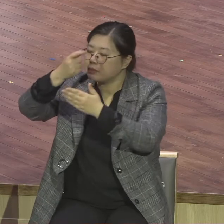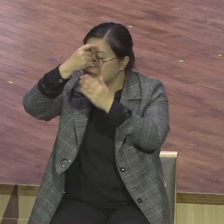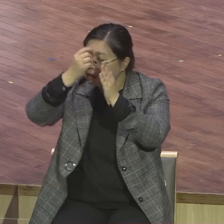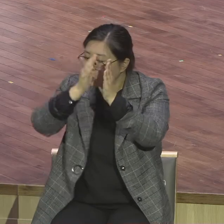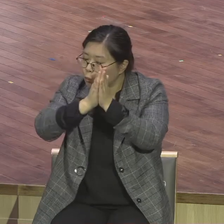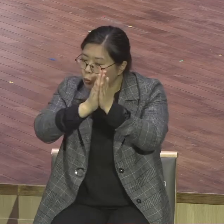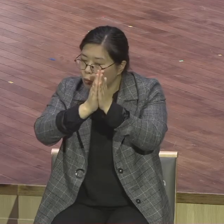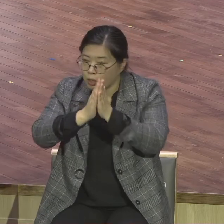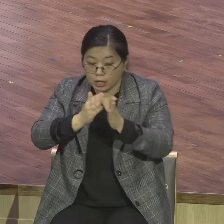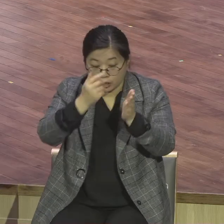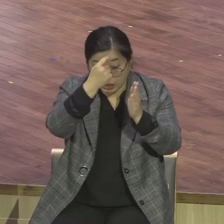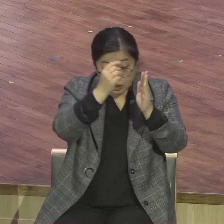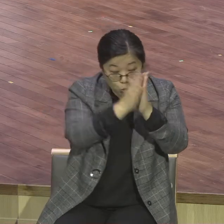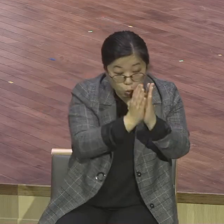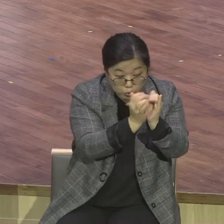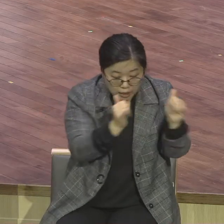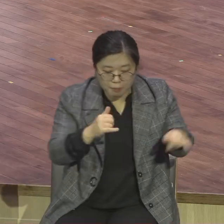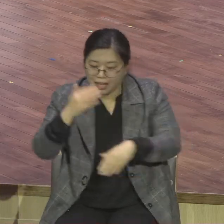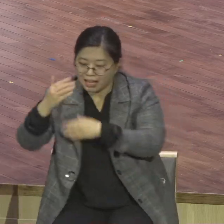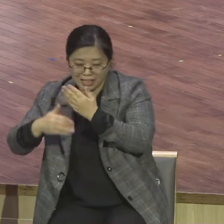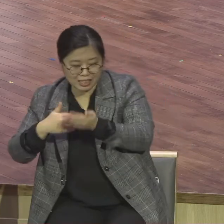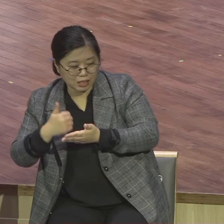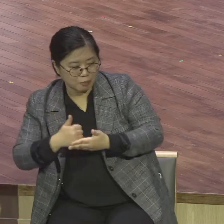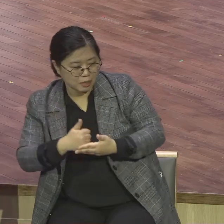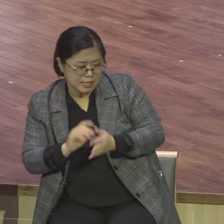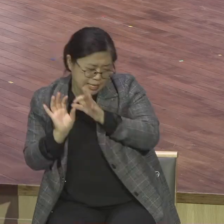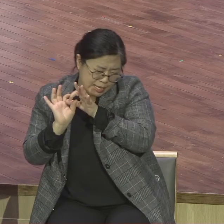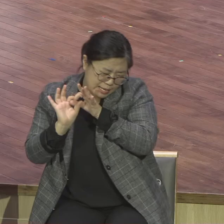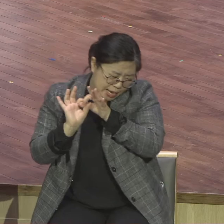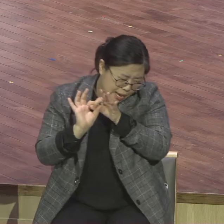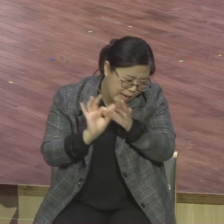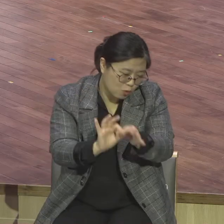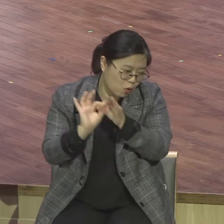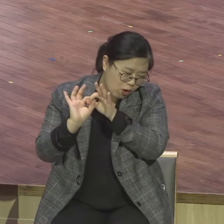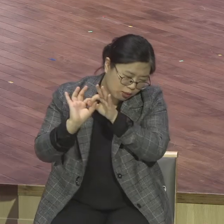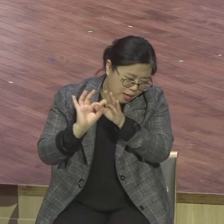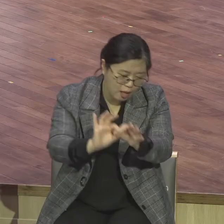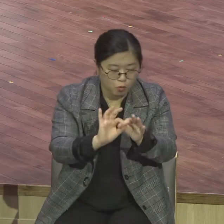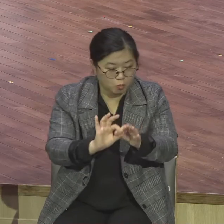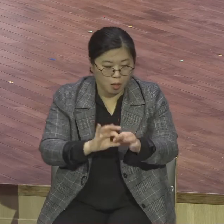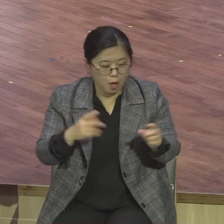변함없이 주신다. 그게 중요합니다. 끝까지 변함없이